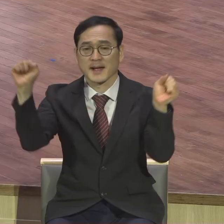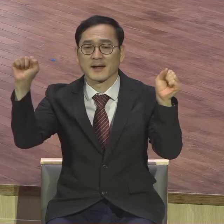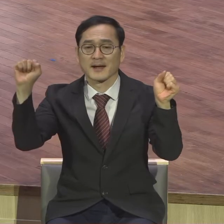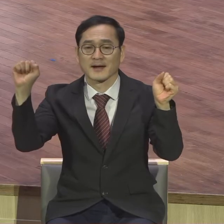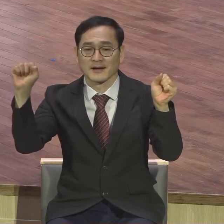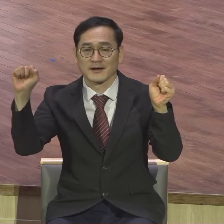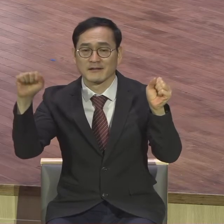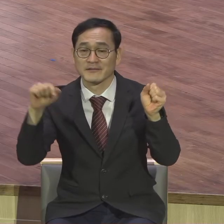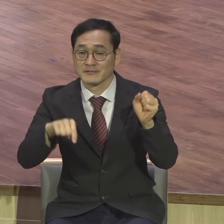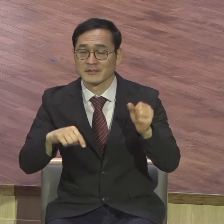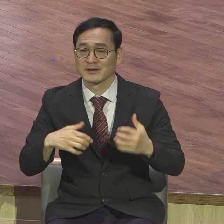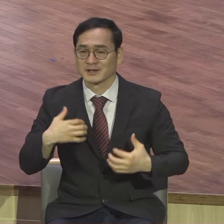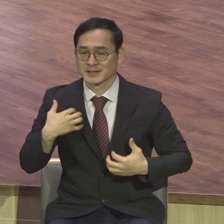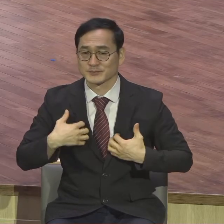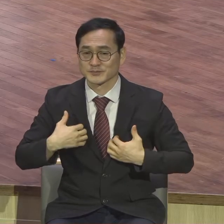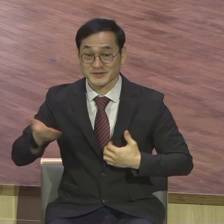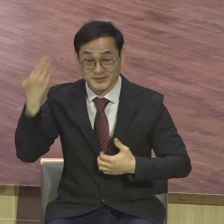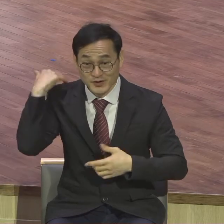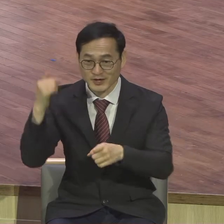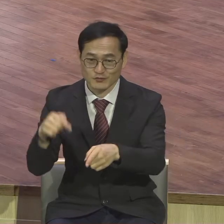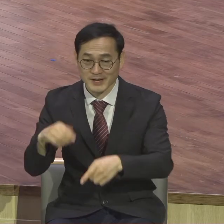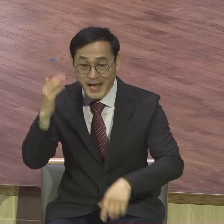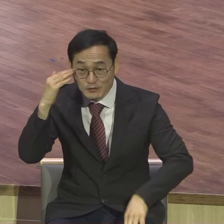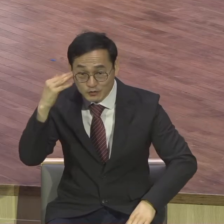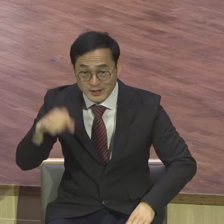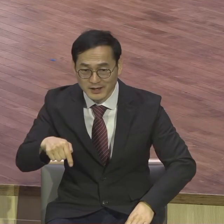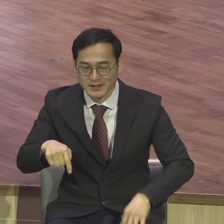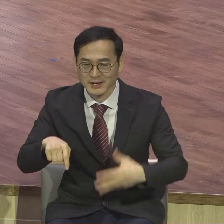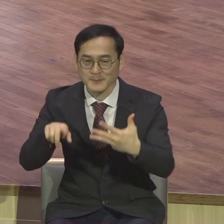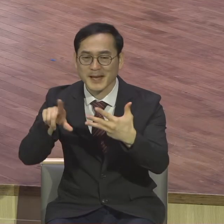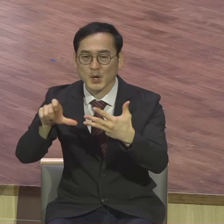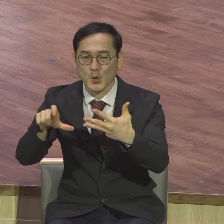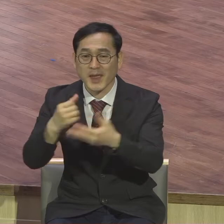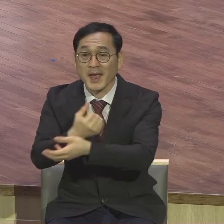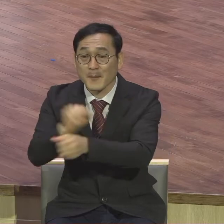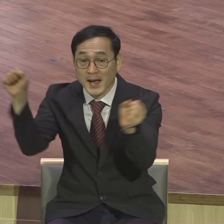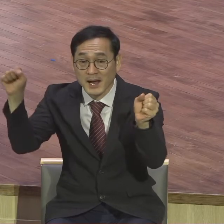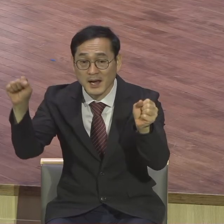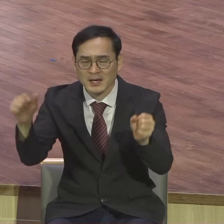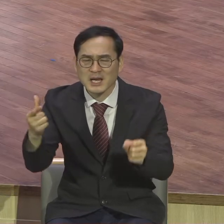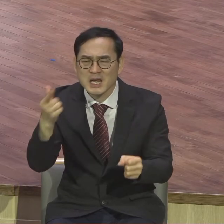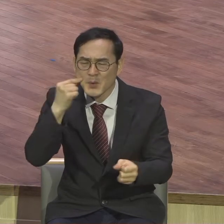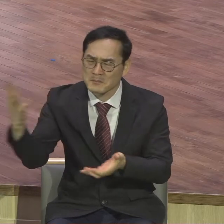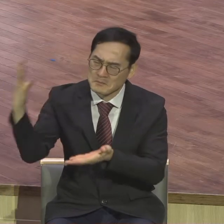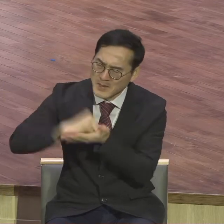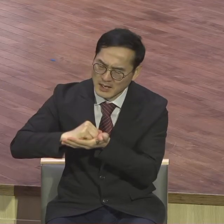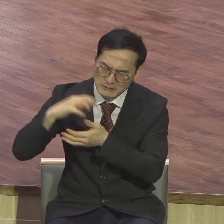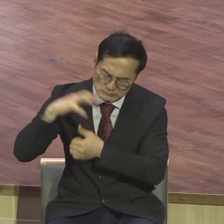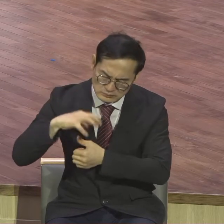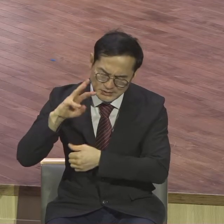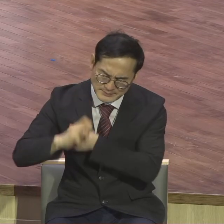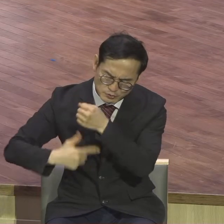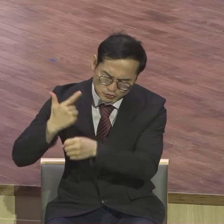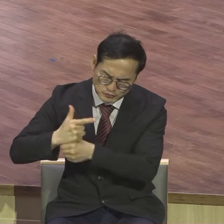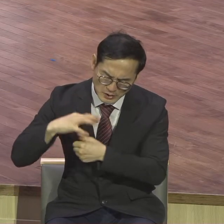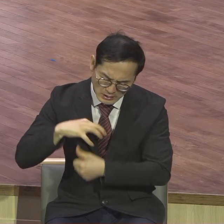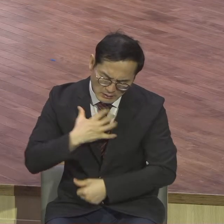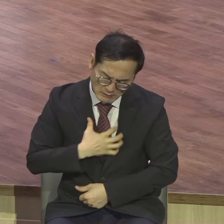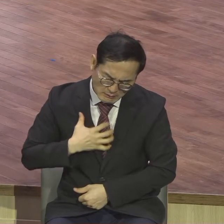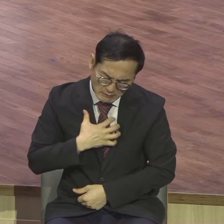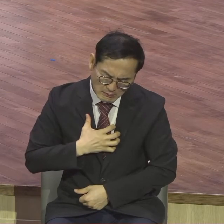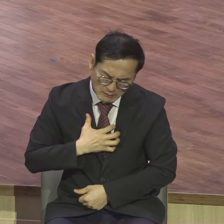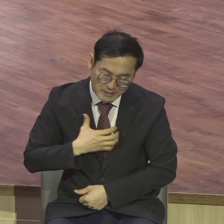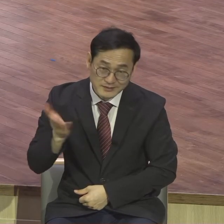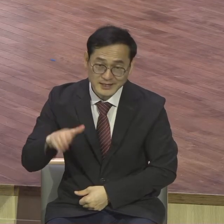기쁨, 우리가 8.15 해방 아시잖아요. 일본 사람들 밑에서 36년 동안 고통당하고 있다가